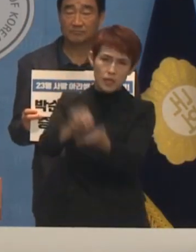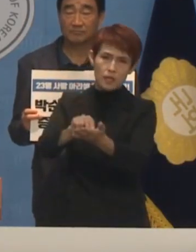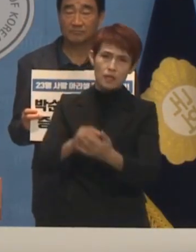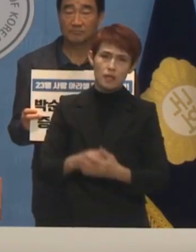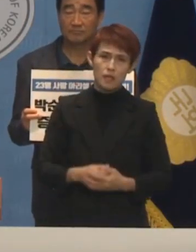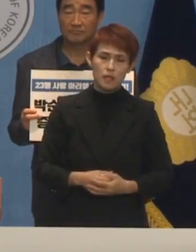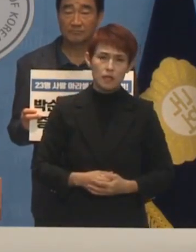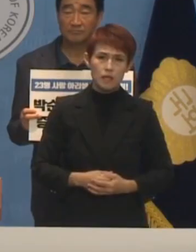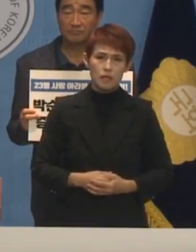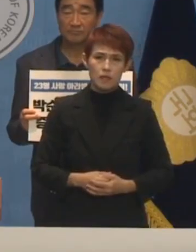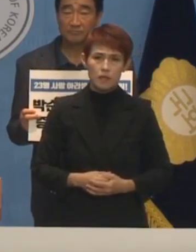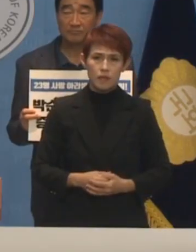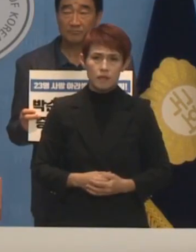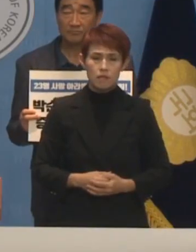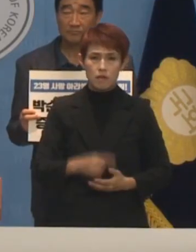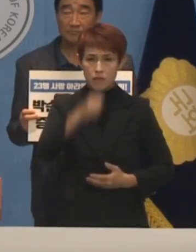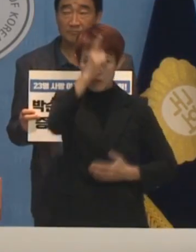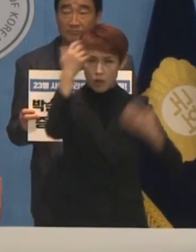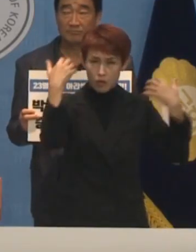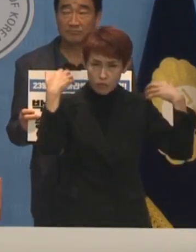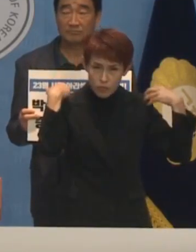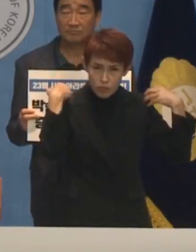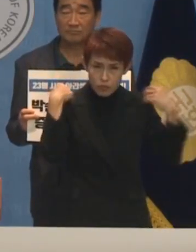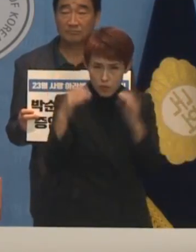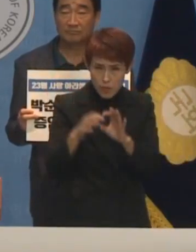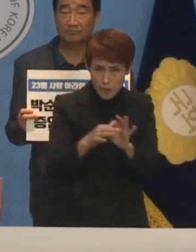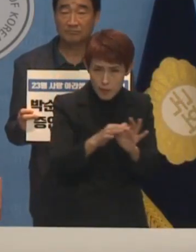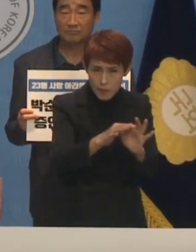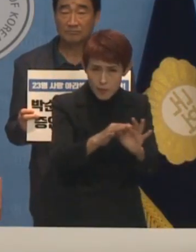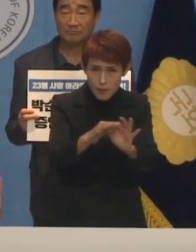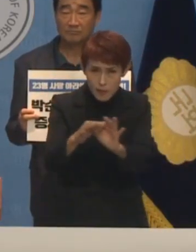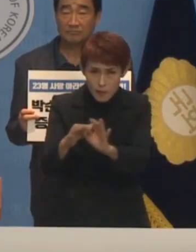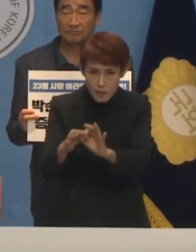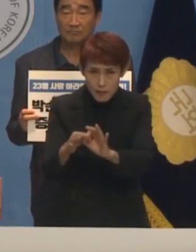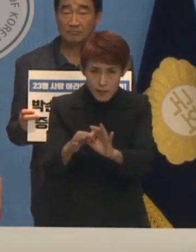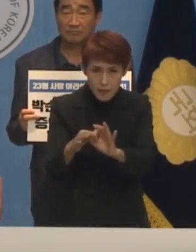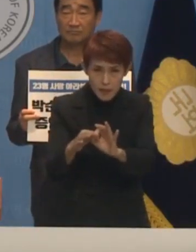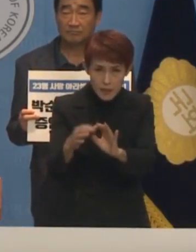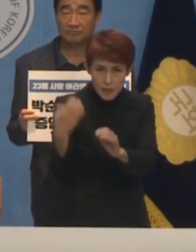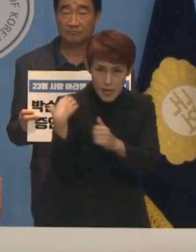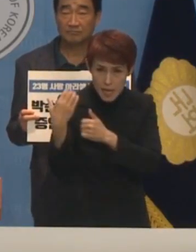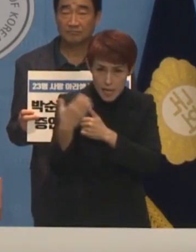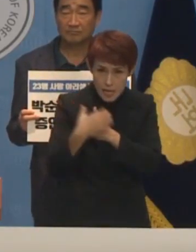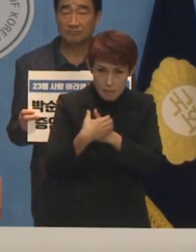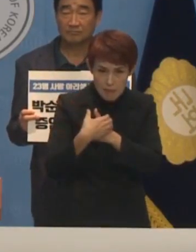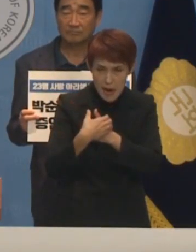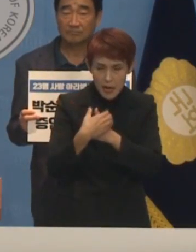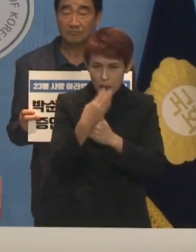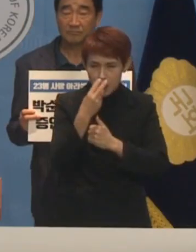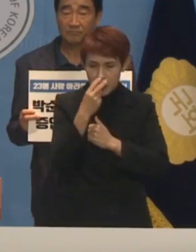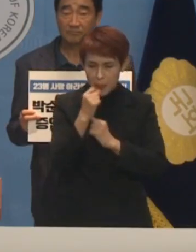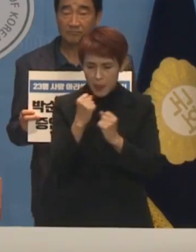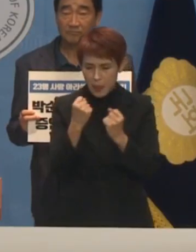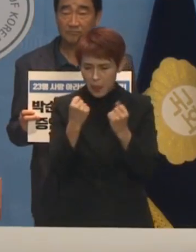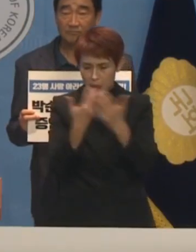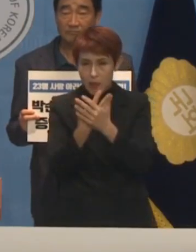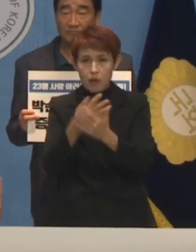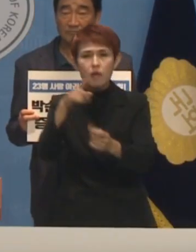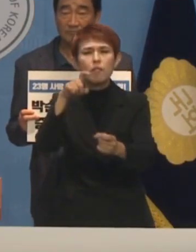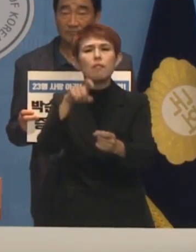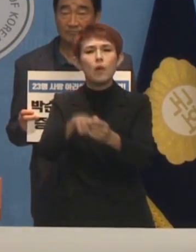현재 각종 정부와 연관되어 있는 사건을 은폐하고 축소하기